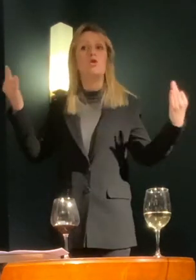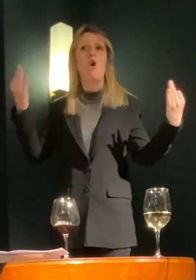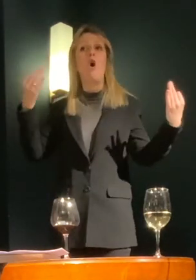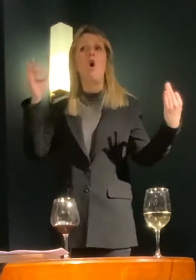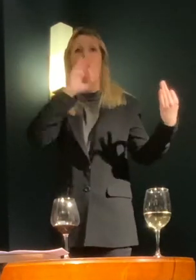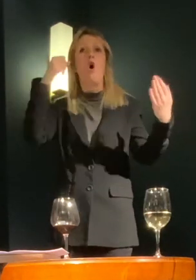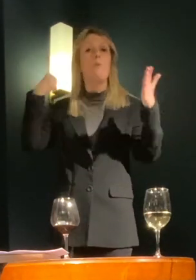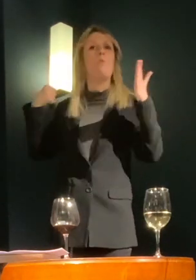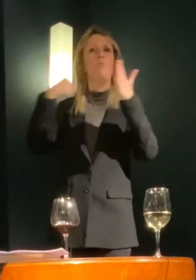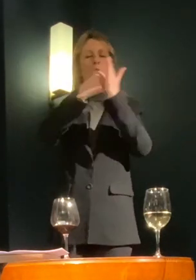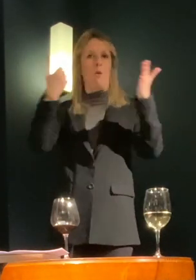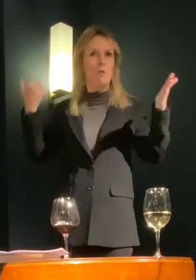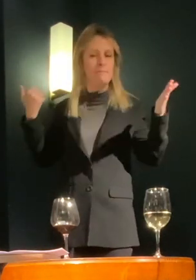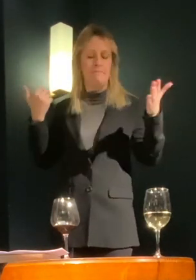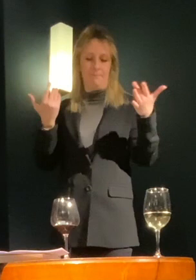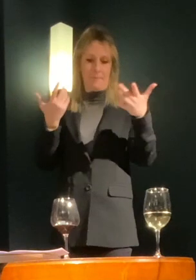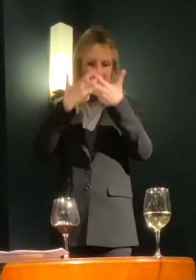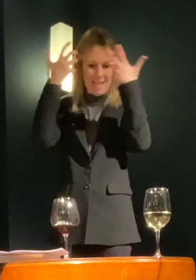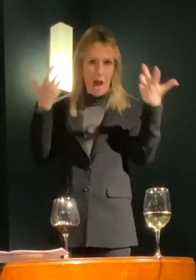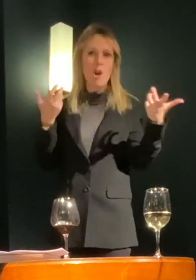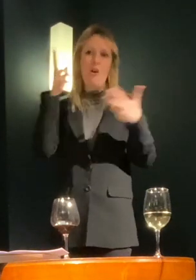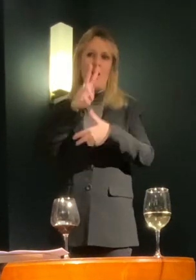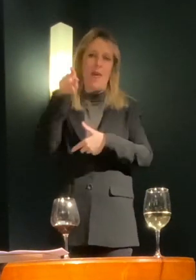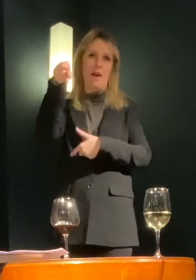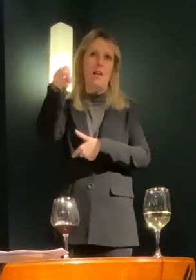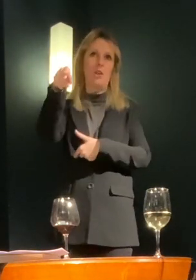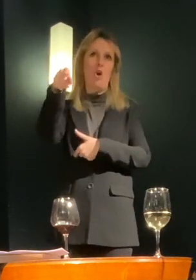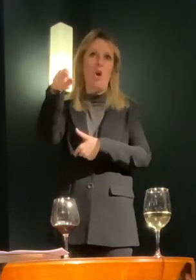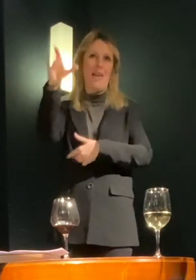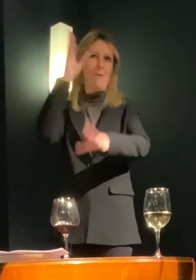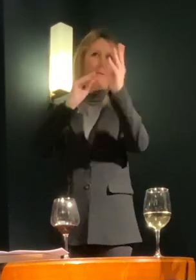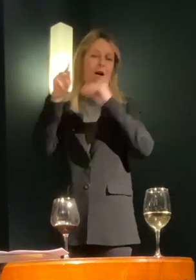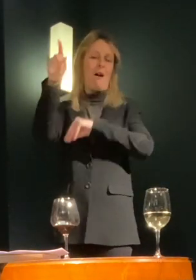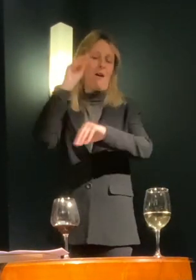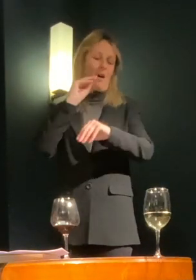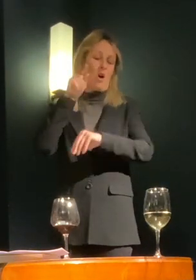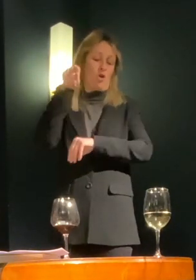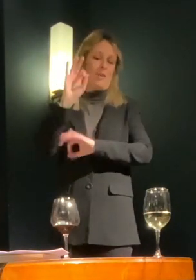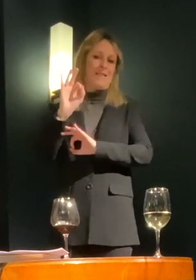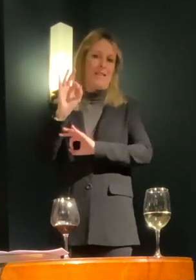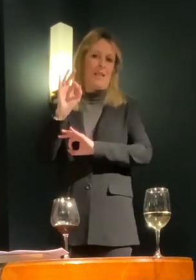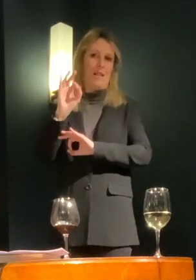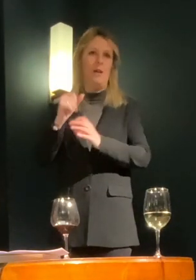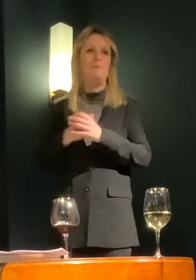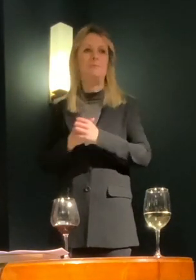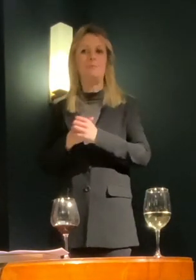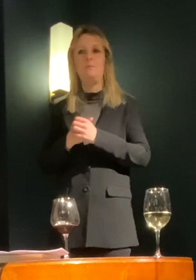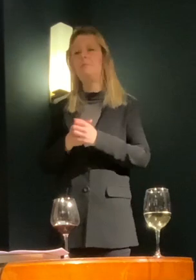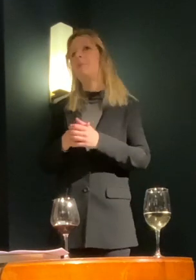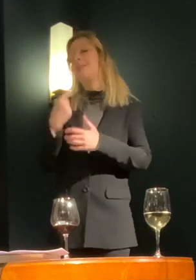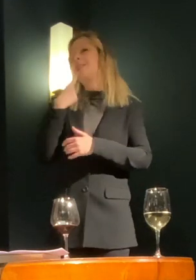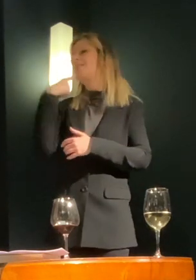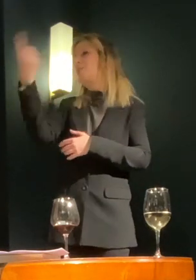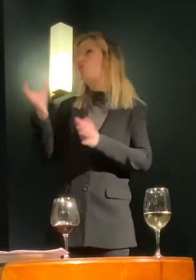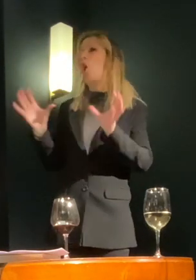succede a Valerio. In realtà anche da quello impari che adulto vuoi essere, perché dalle famose, quelle che vengono sempre chiamate le compagnie sbagliate, che se